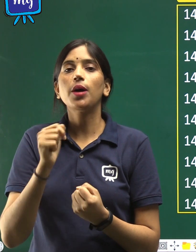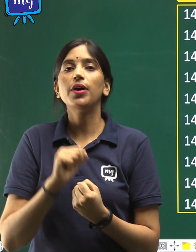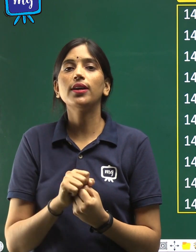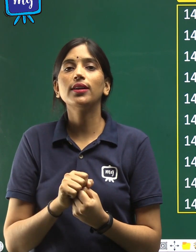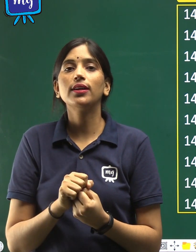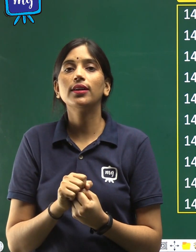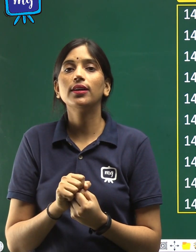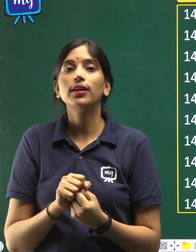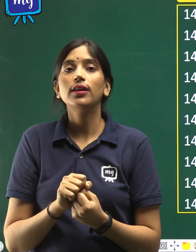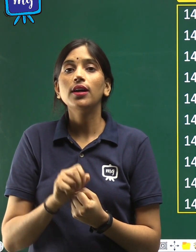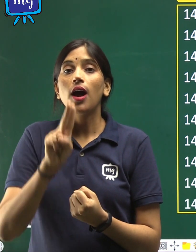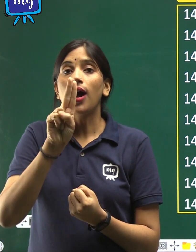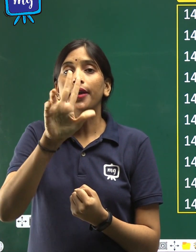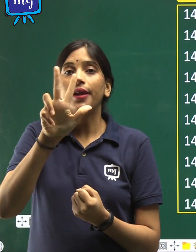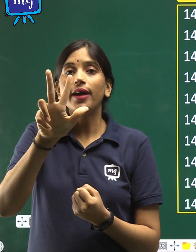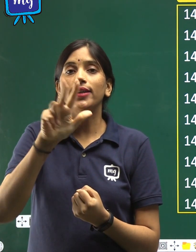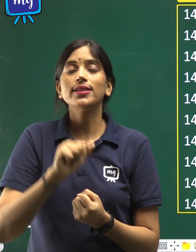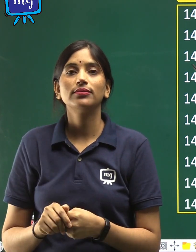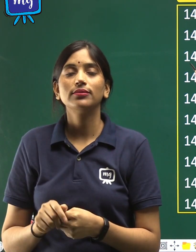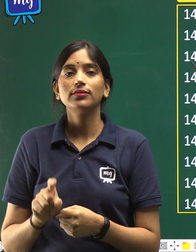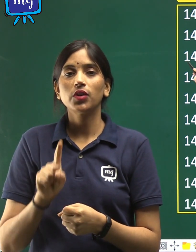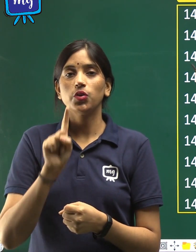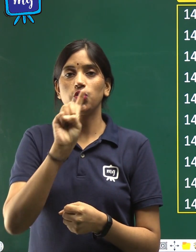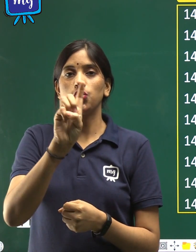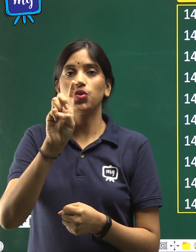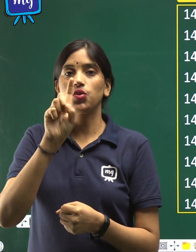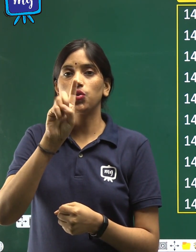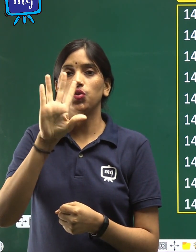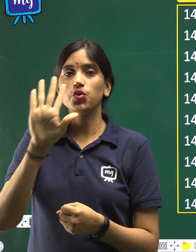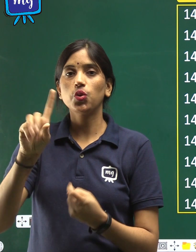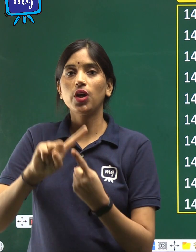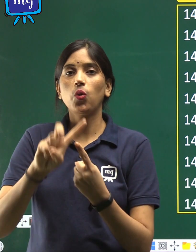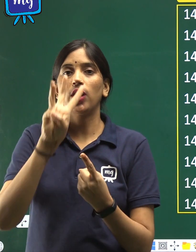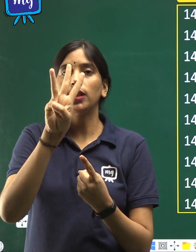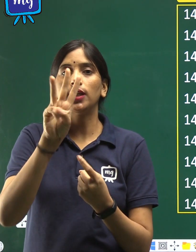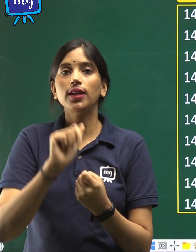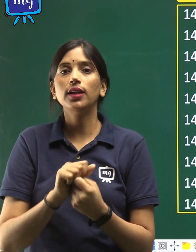बराबर 28। 14 गुणा 3